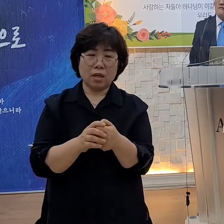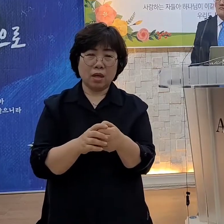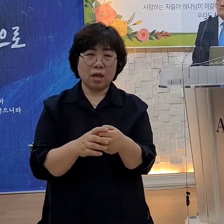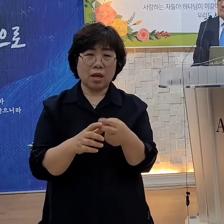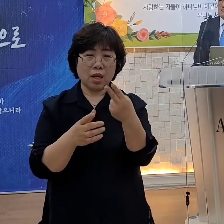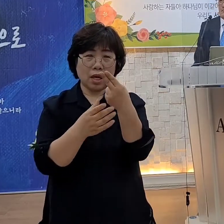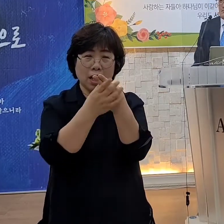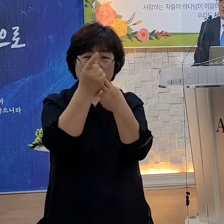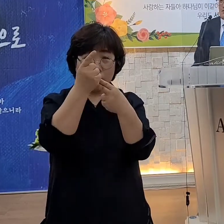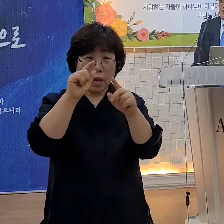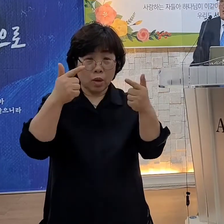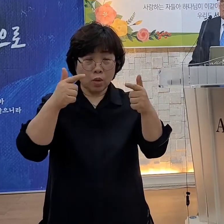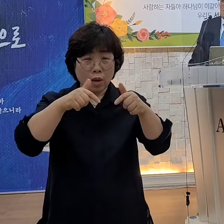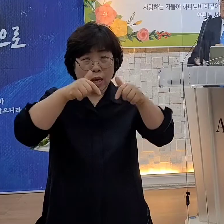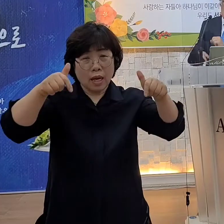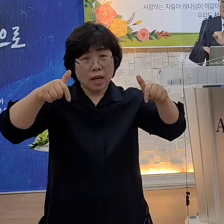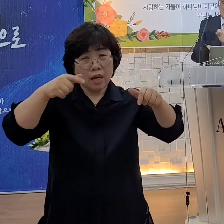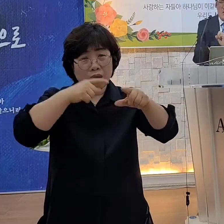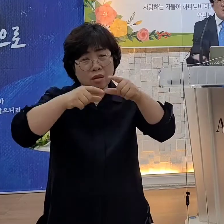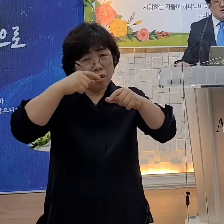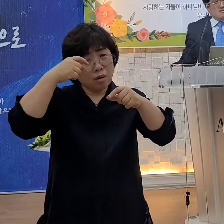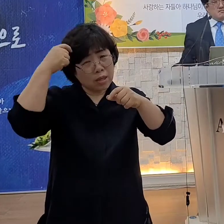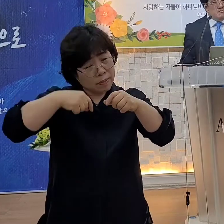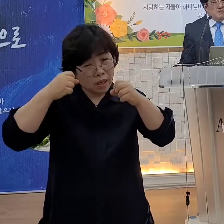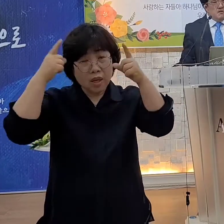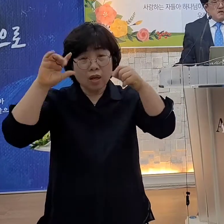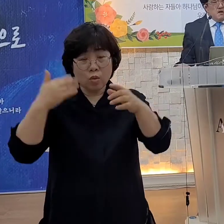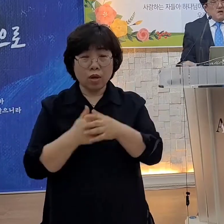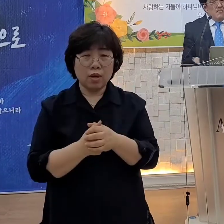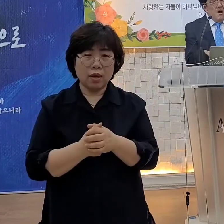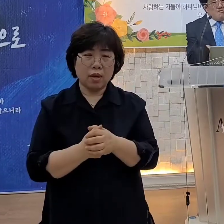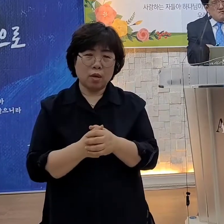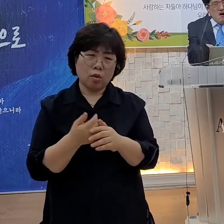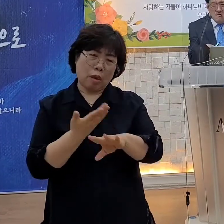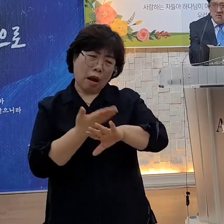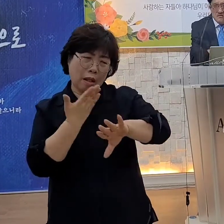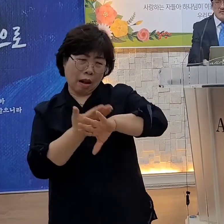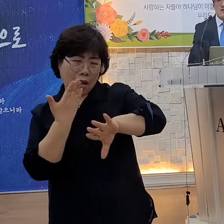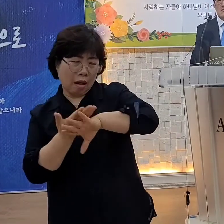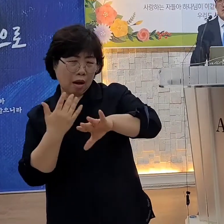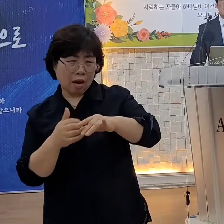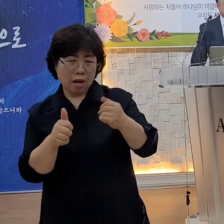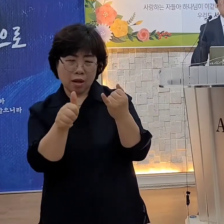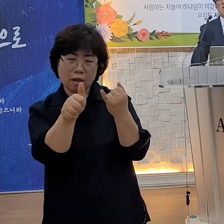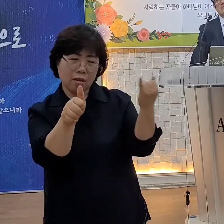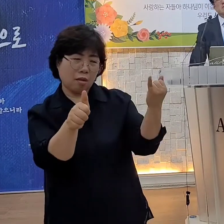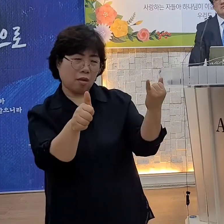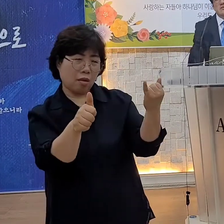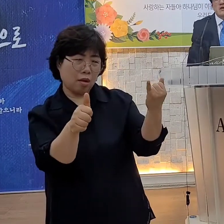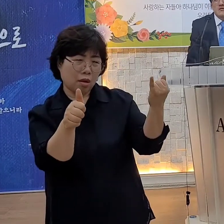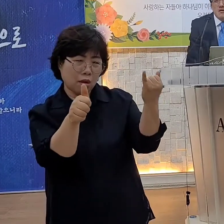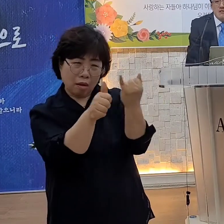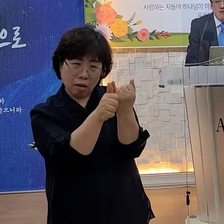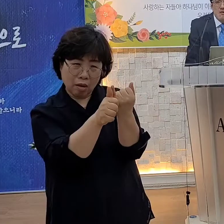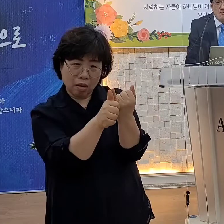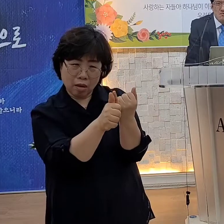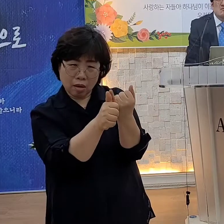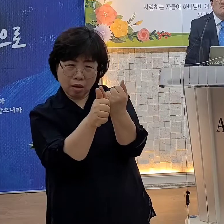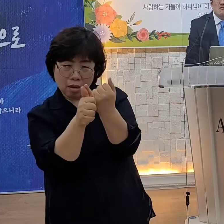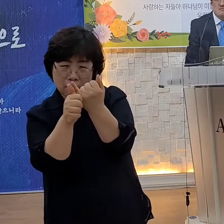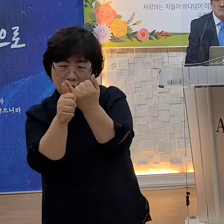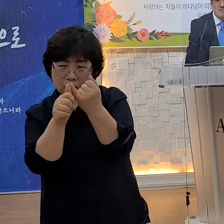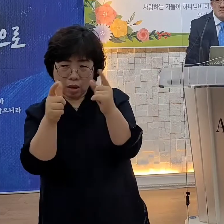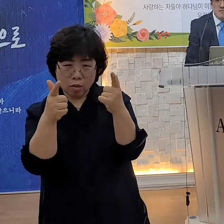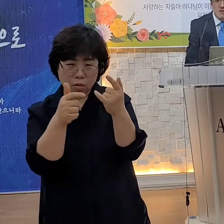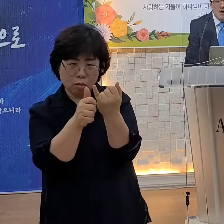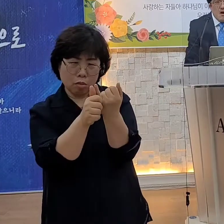결혼 생활입니다. 우리는 절대 다르다. 내하고 니하고 절대 다르다. 이거밖에 안 생각나는 게 결혼